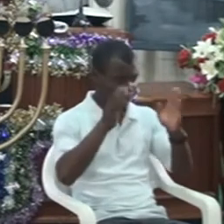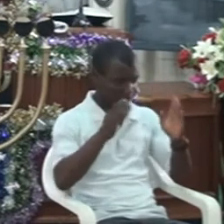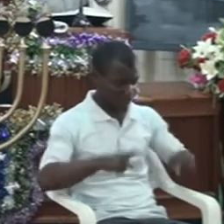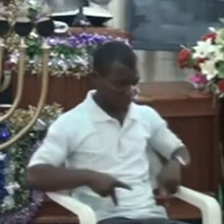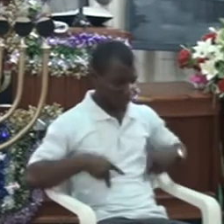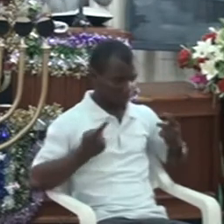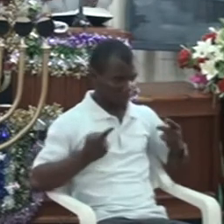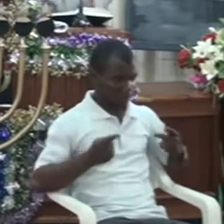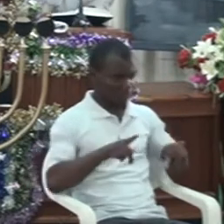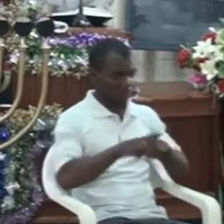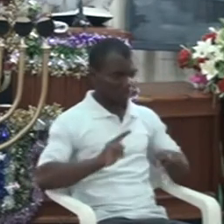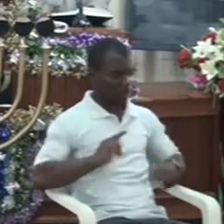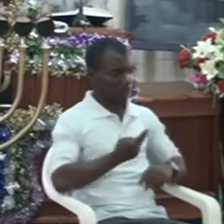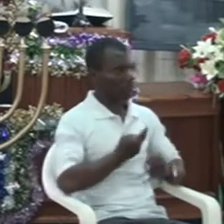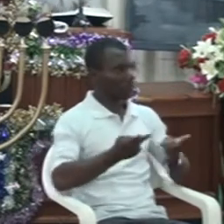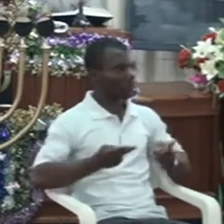pali.